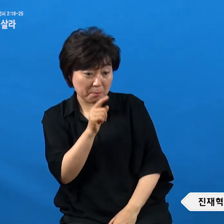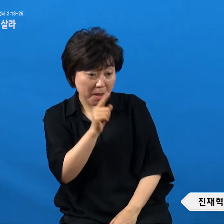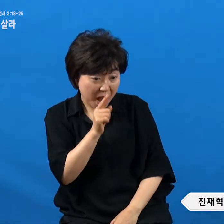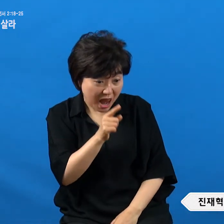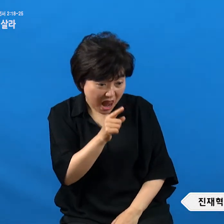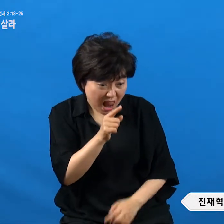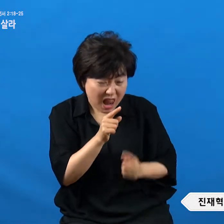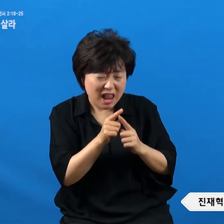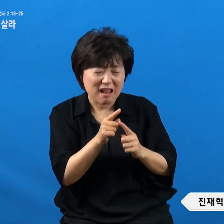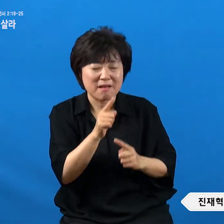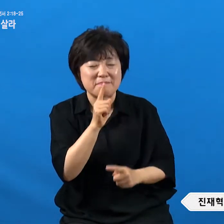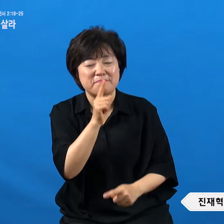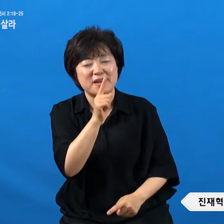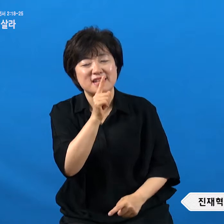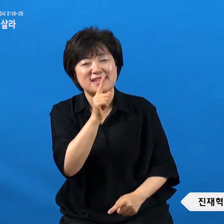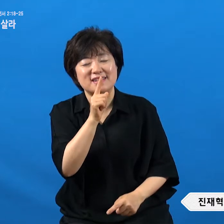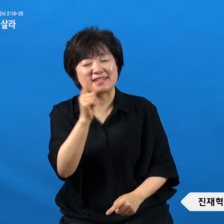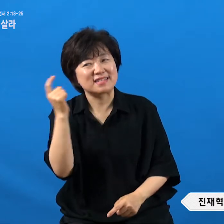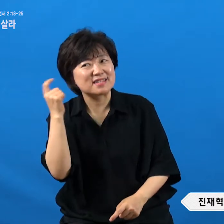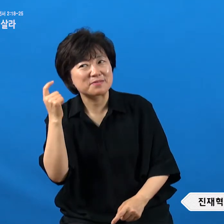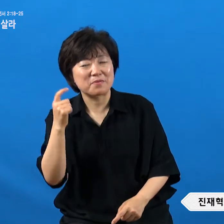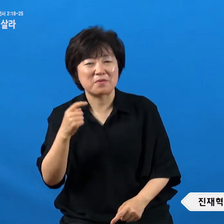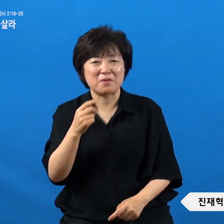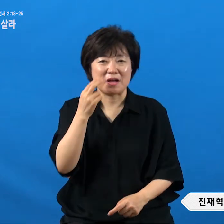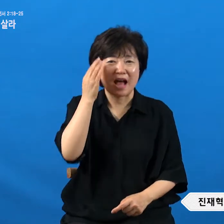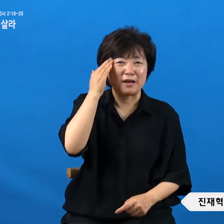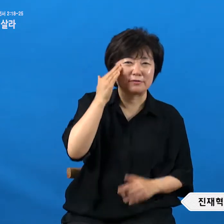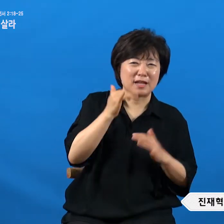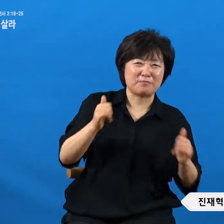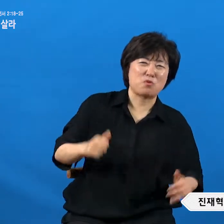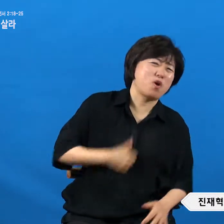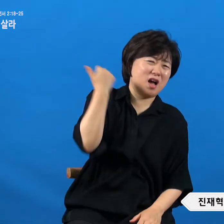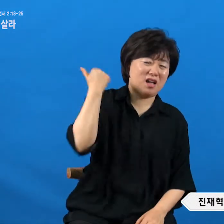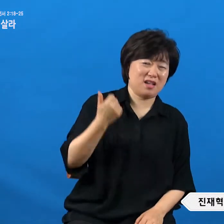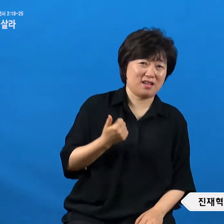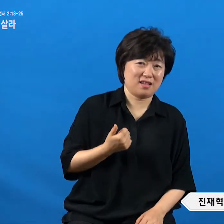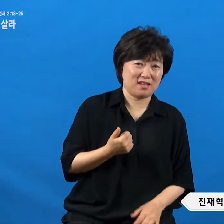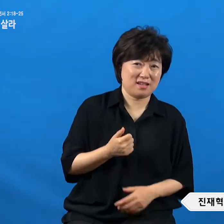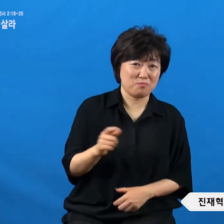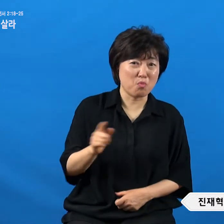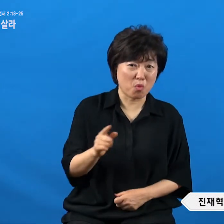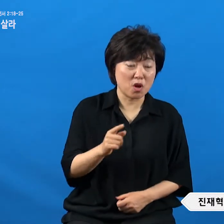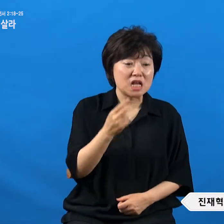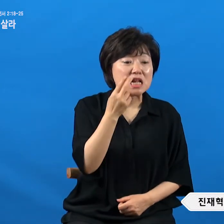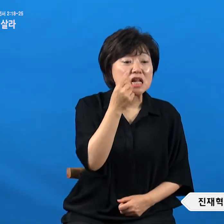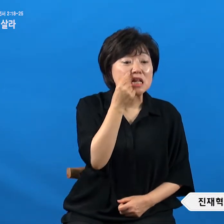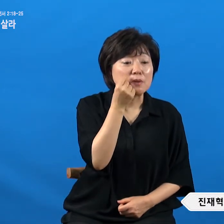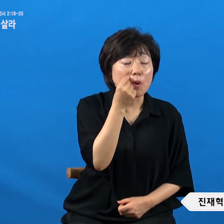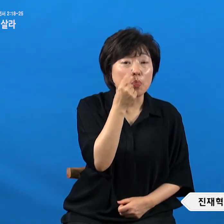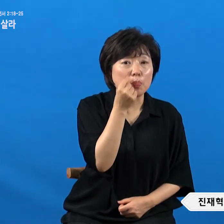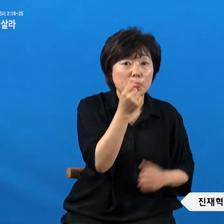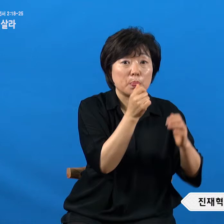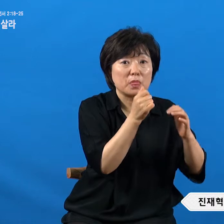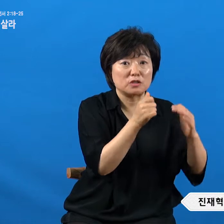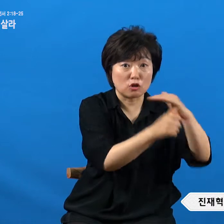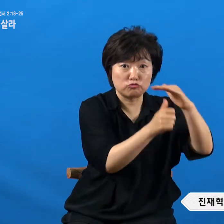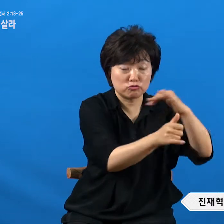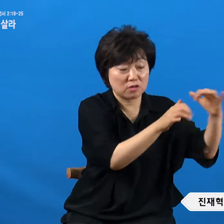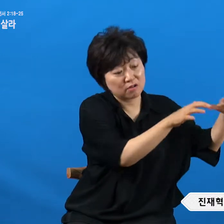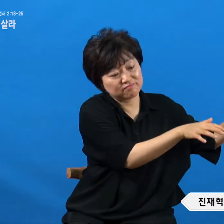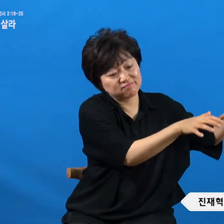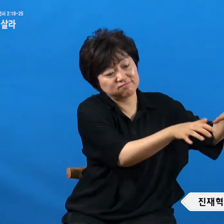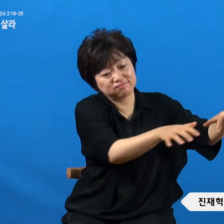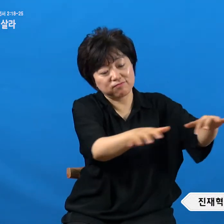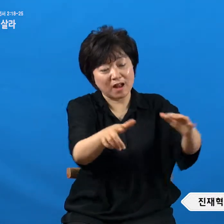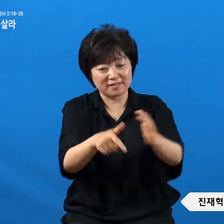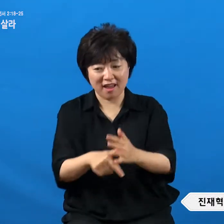사람들이 몹시 분노했던 일이 있었습니다. 일본 팀들이 들어오는 그 개막식에 MBC 앵커들은 이렇게 이야기를